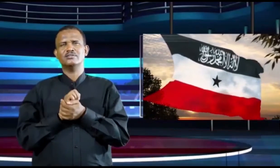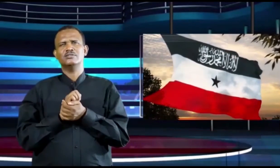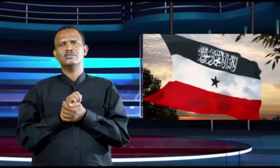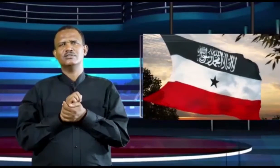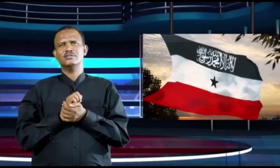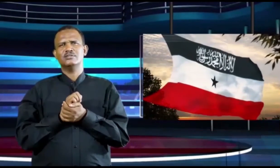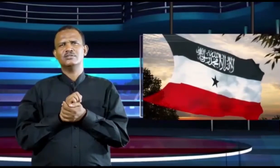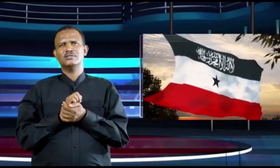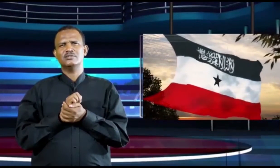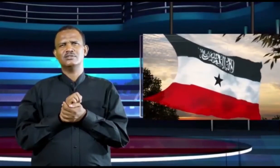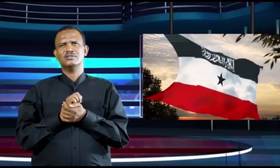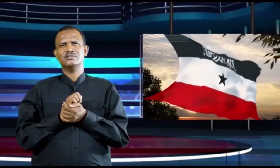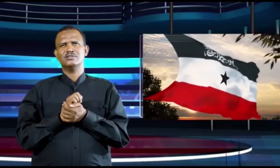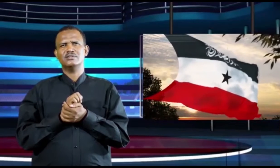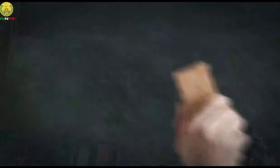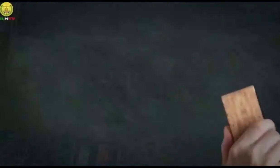Wamisbahi